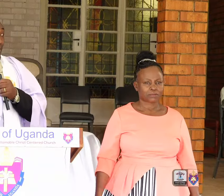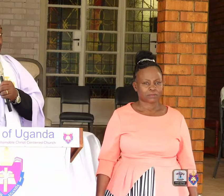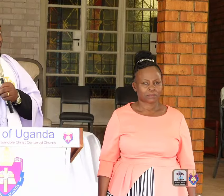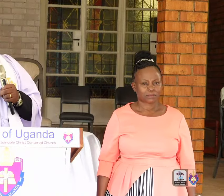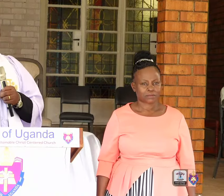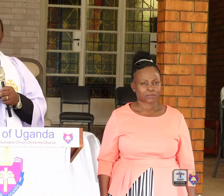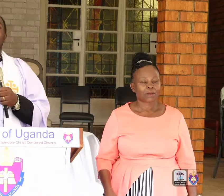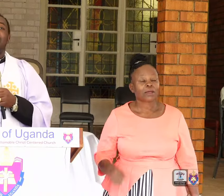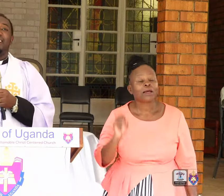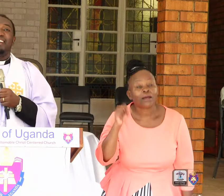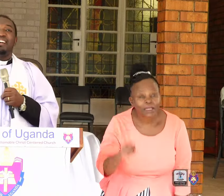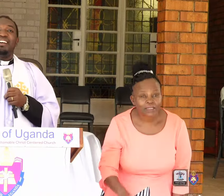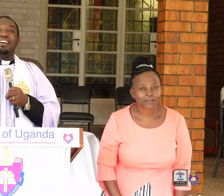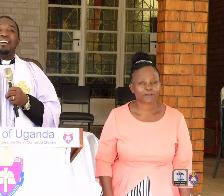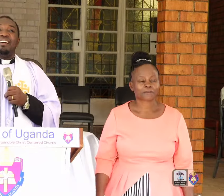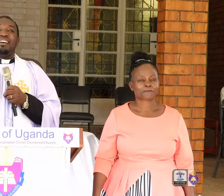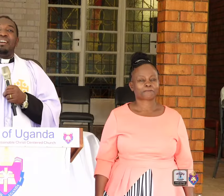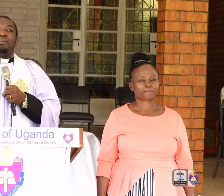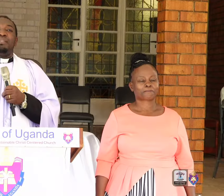Wangi?